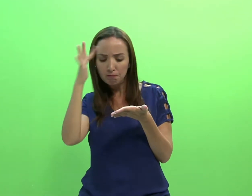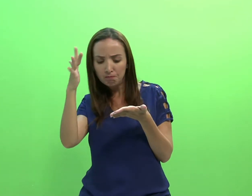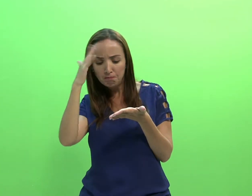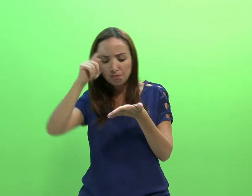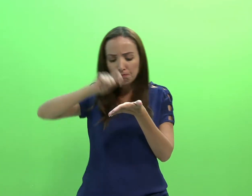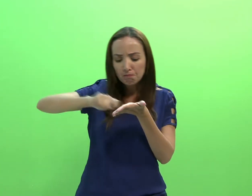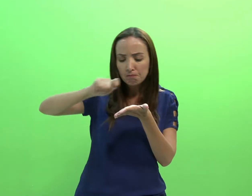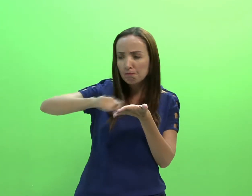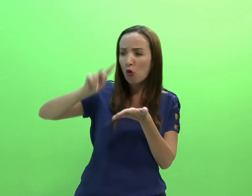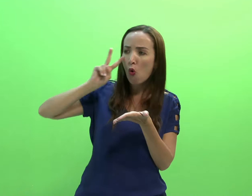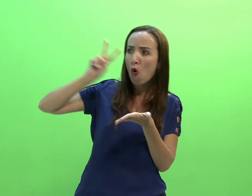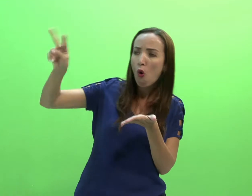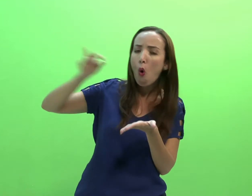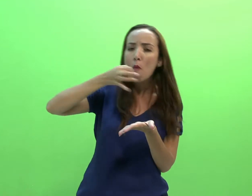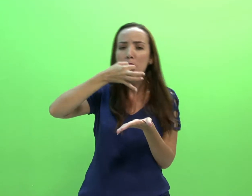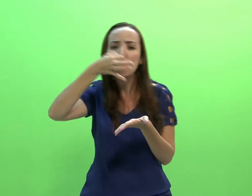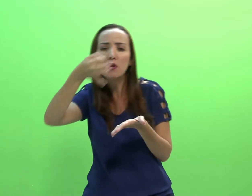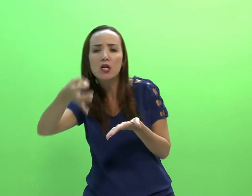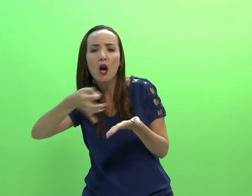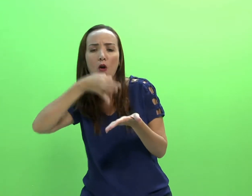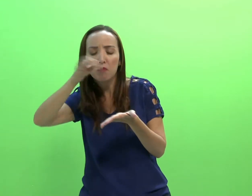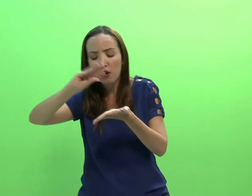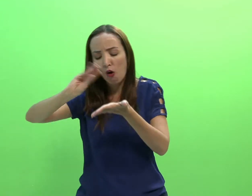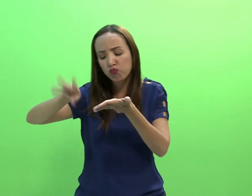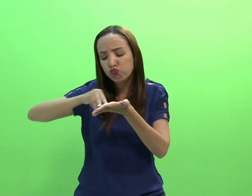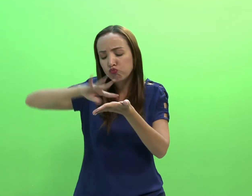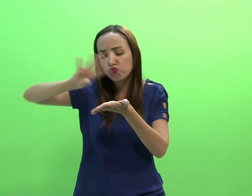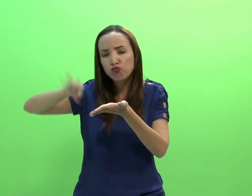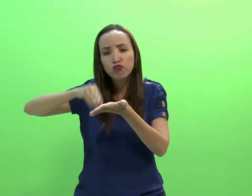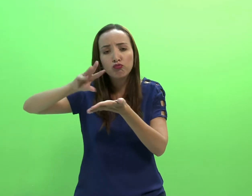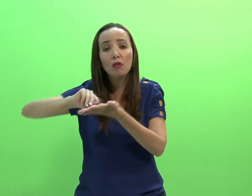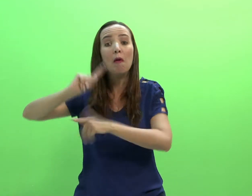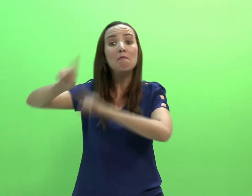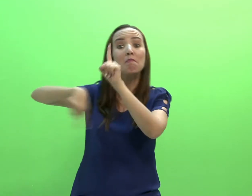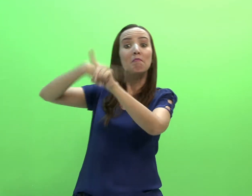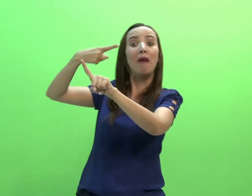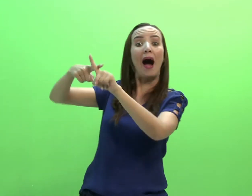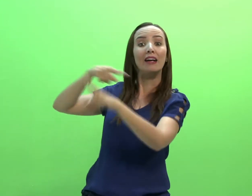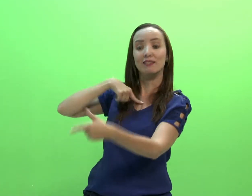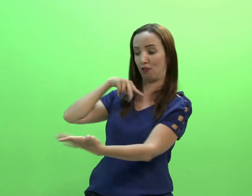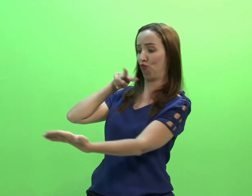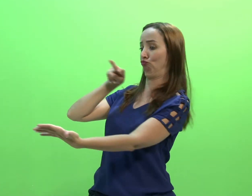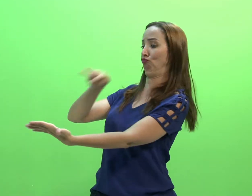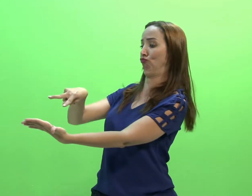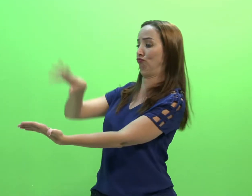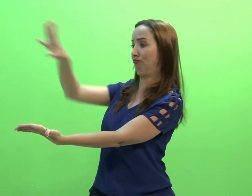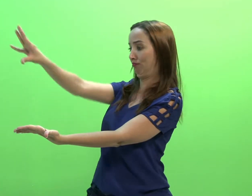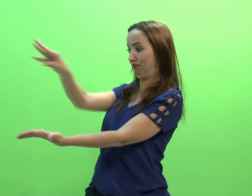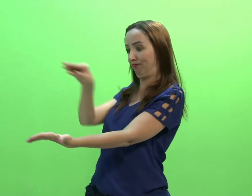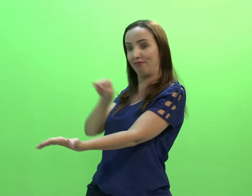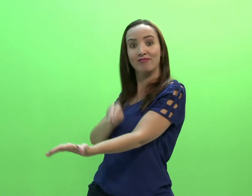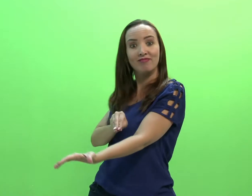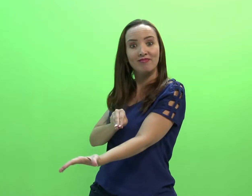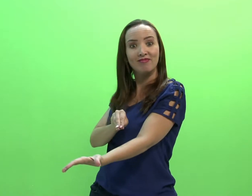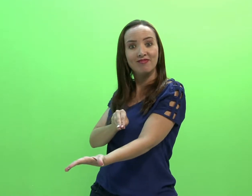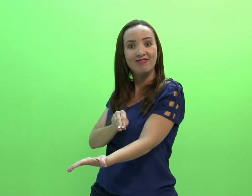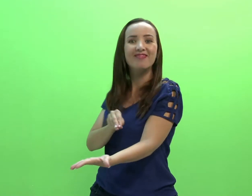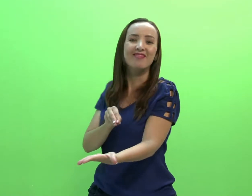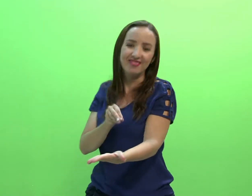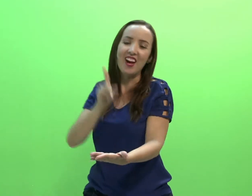autor, a opinião dele. Então você vai parafrasear. Você vai colocar junto com